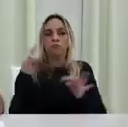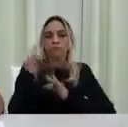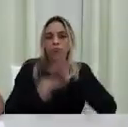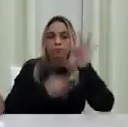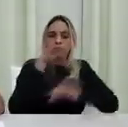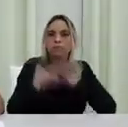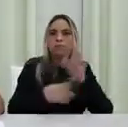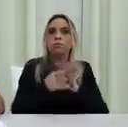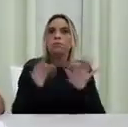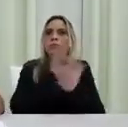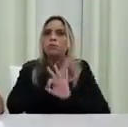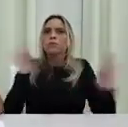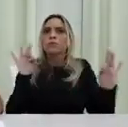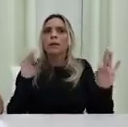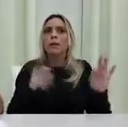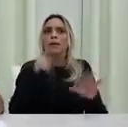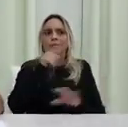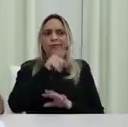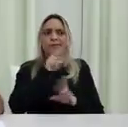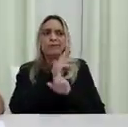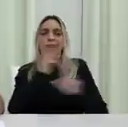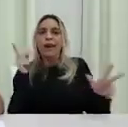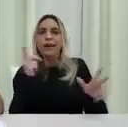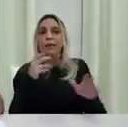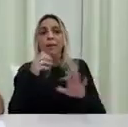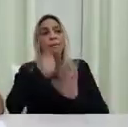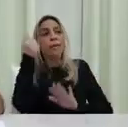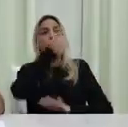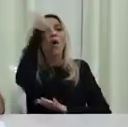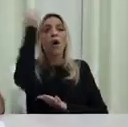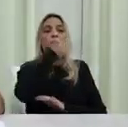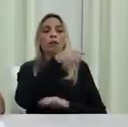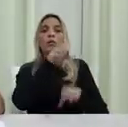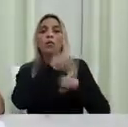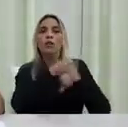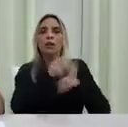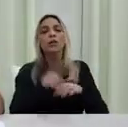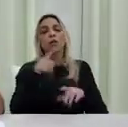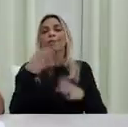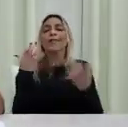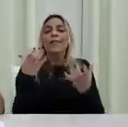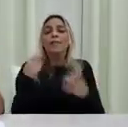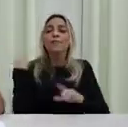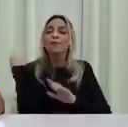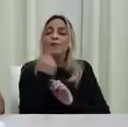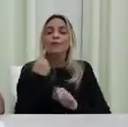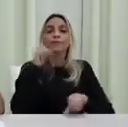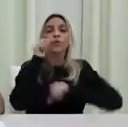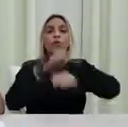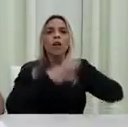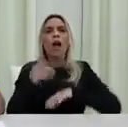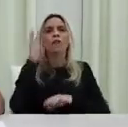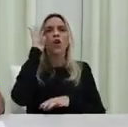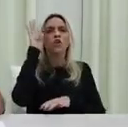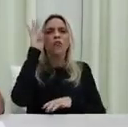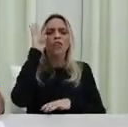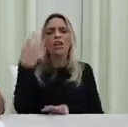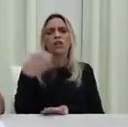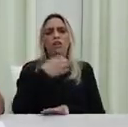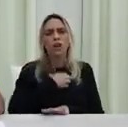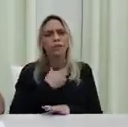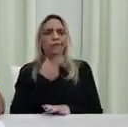Ministério da Educação. E nós estamos mudando gente, nova filosofia, o fiscal, ele tem que ser...